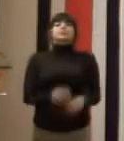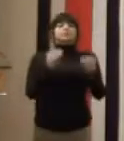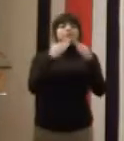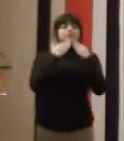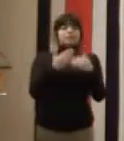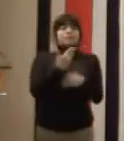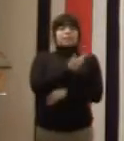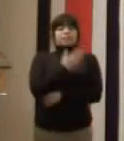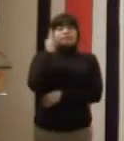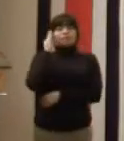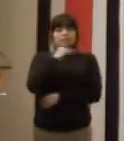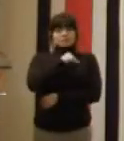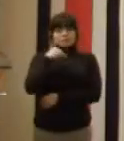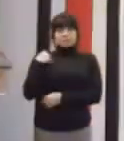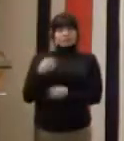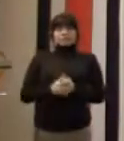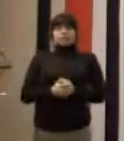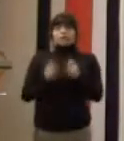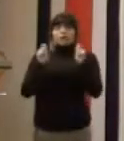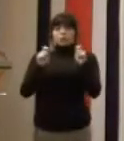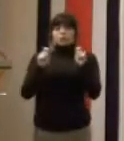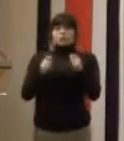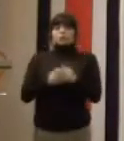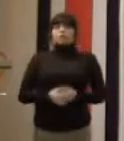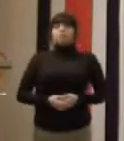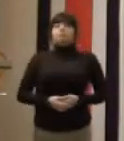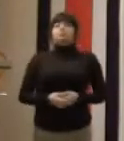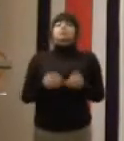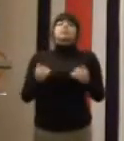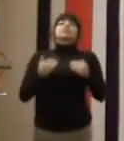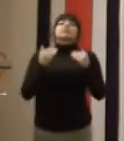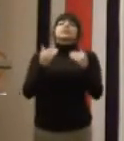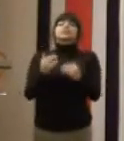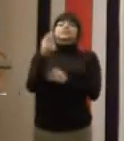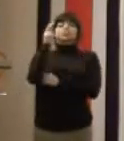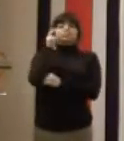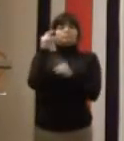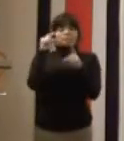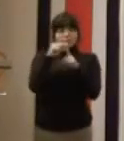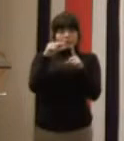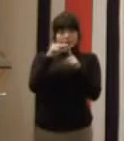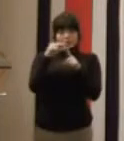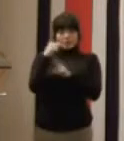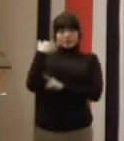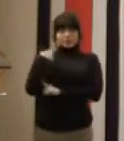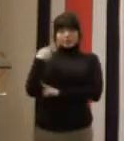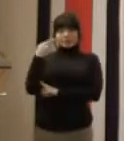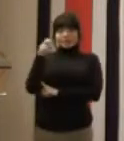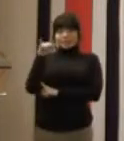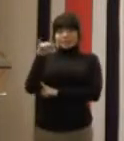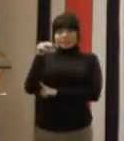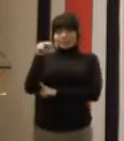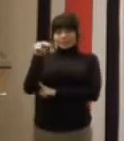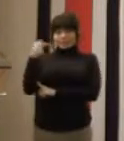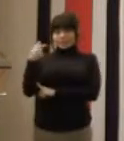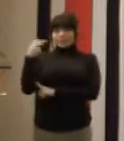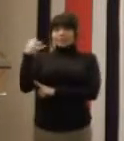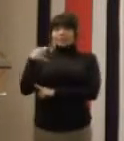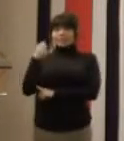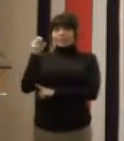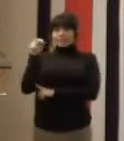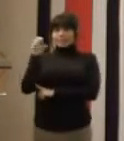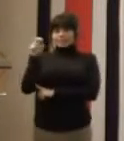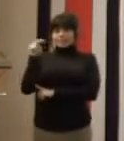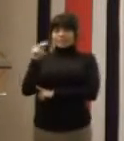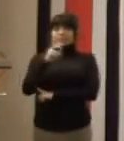Muchísimas gracias a la señora ministra de Educación. A continuación escucharemos las palabras del señor Henning Jensen, rector de la